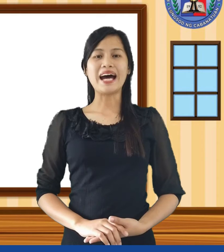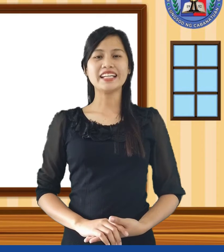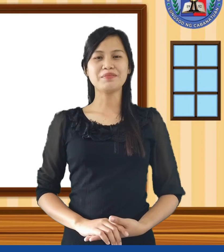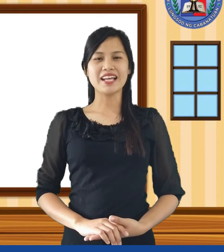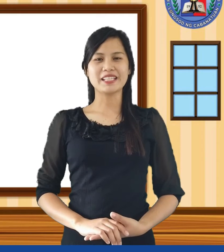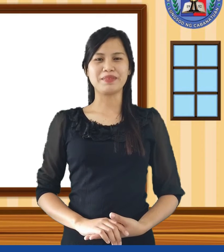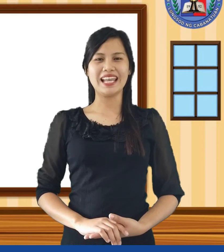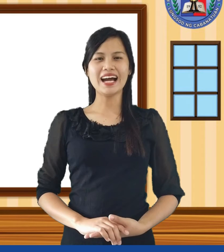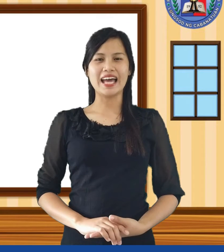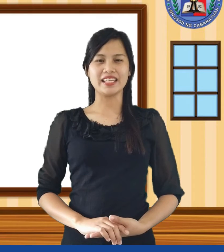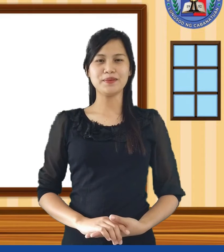Para naman sa bilang anim.